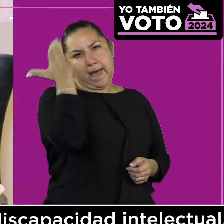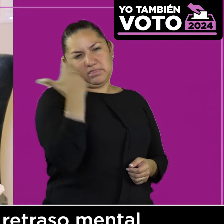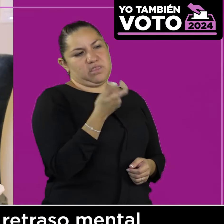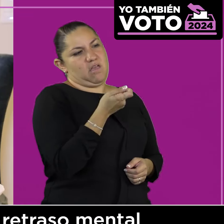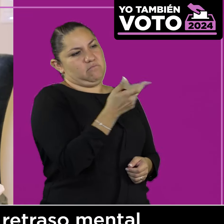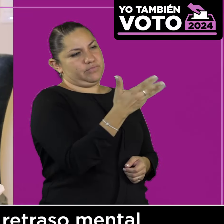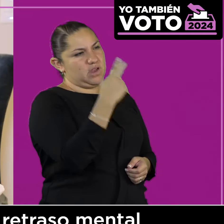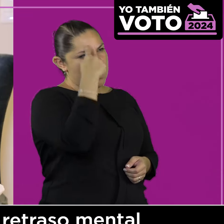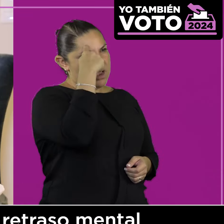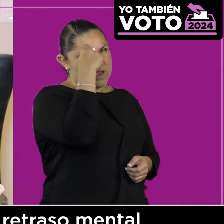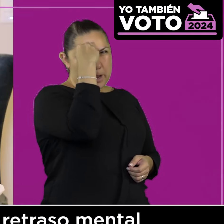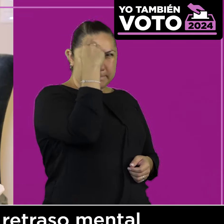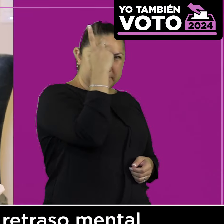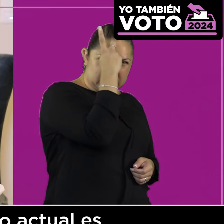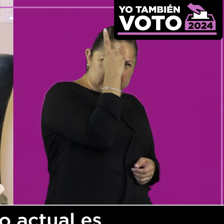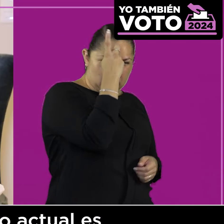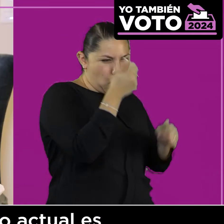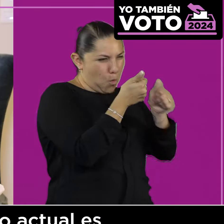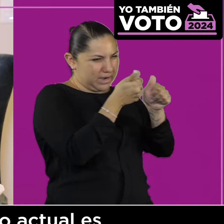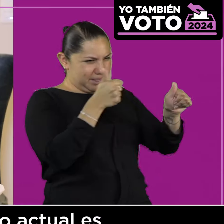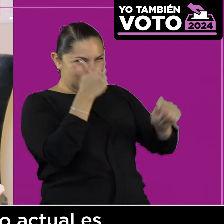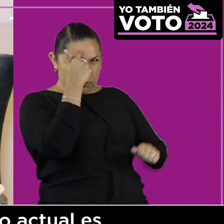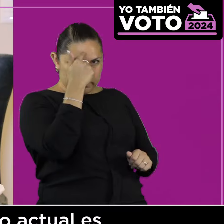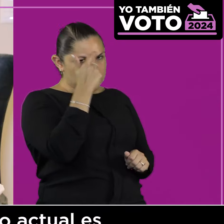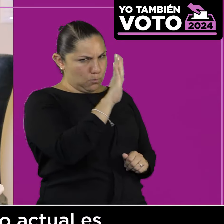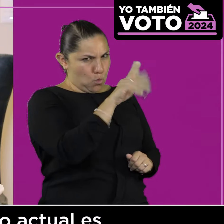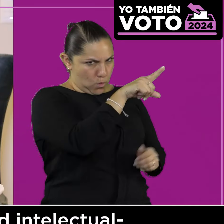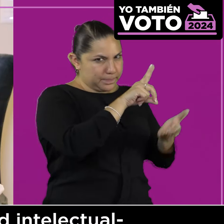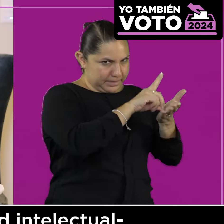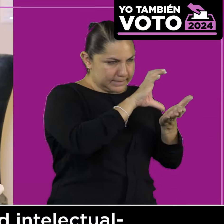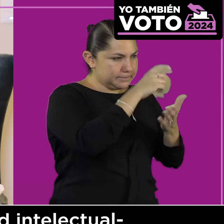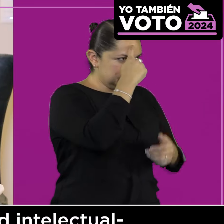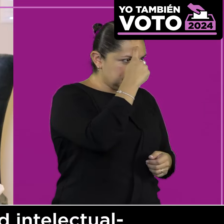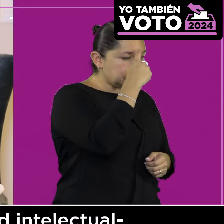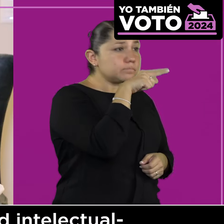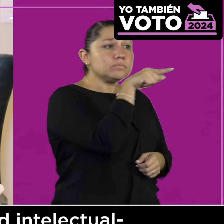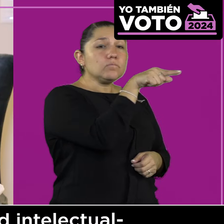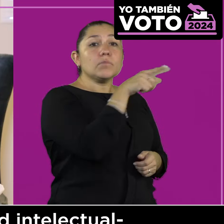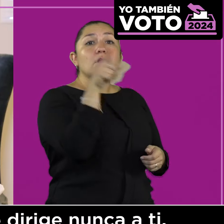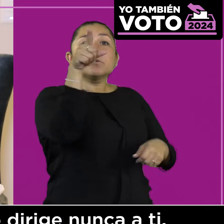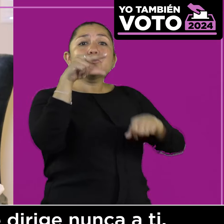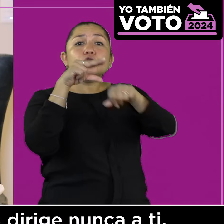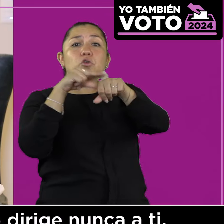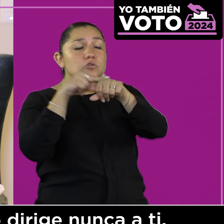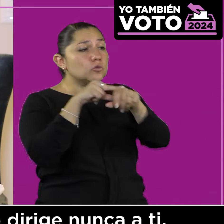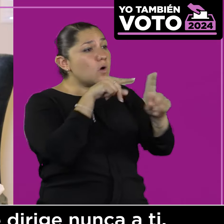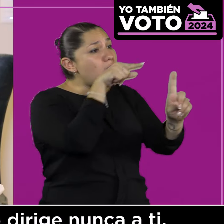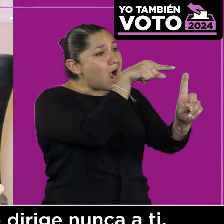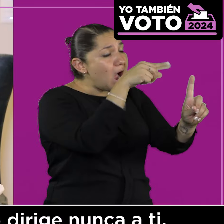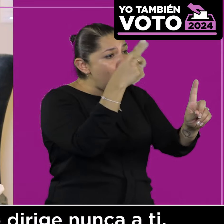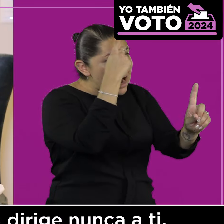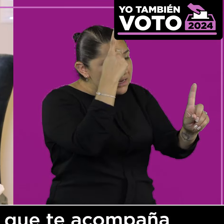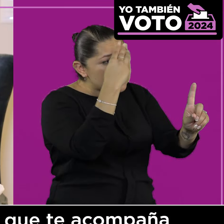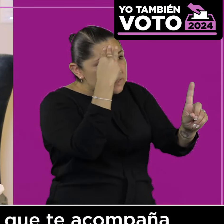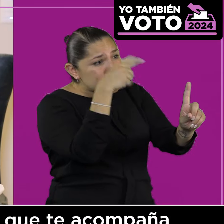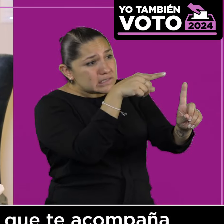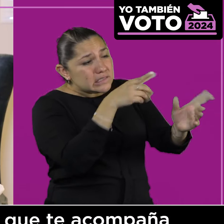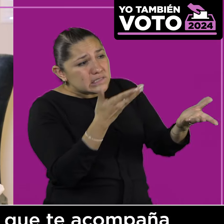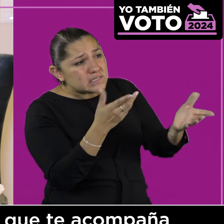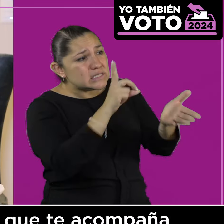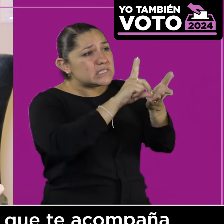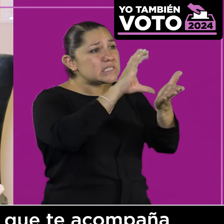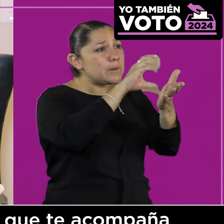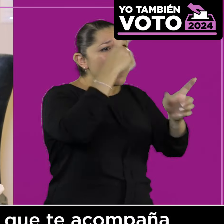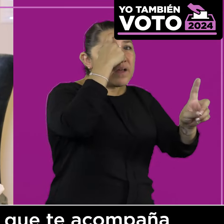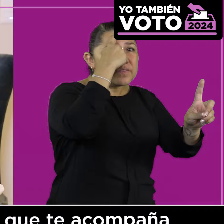intelectual antes se decía retraso mental el término actual es discapacidad intelectual y el doctor no se dirige nunca a ti sino en la